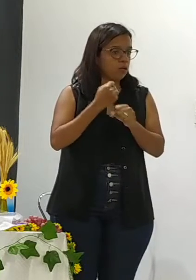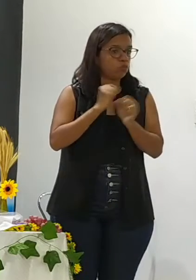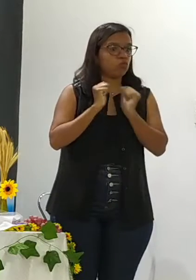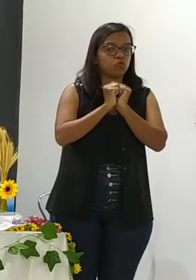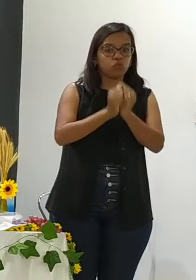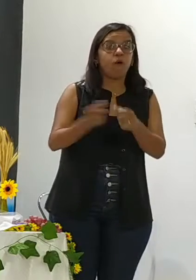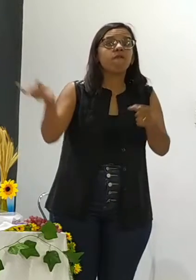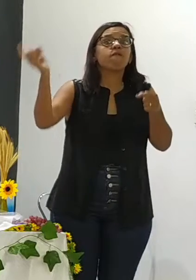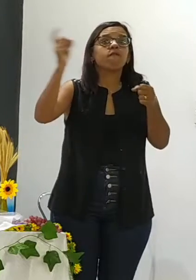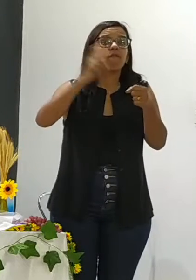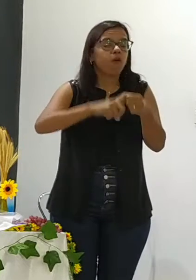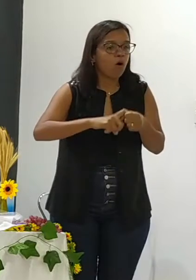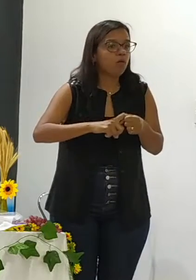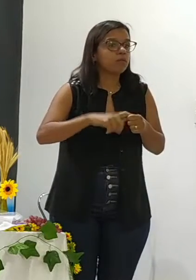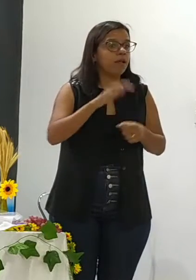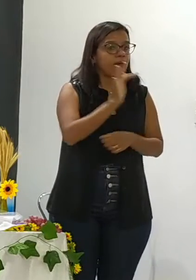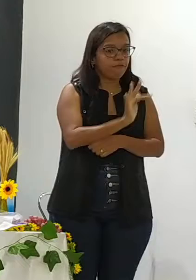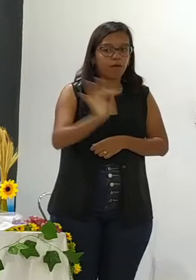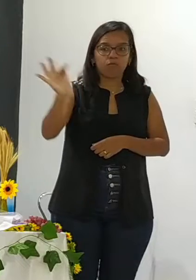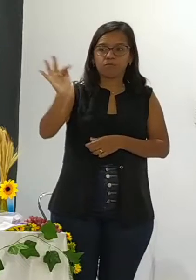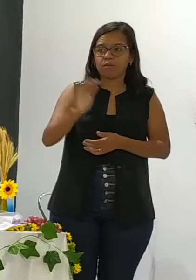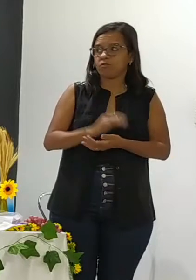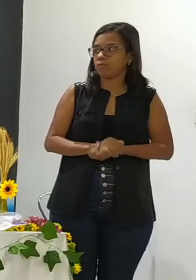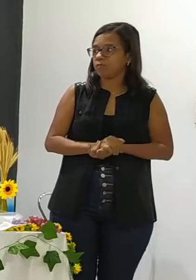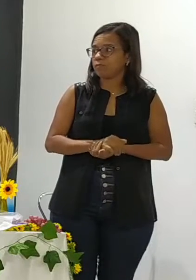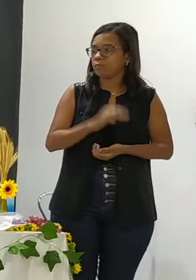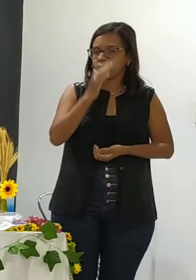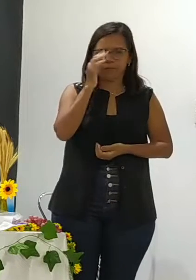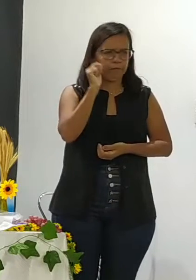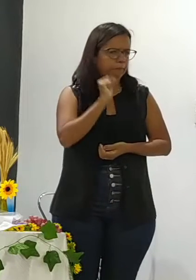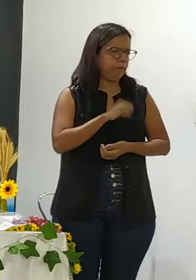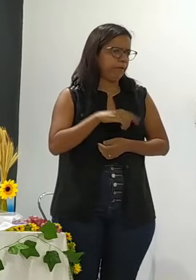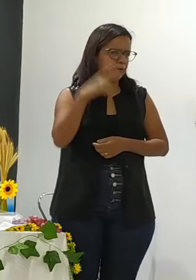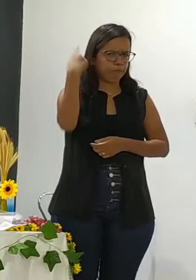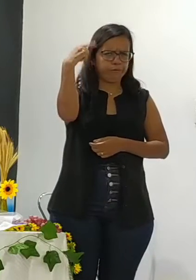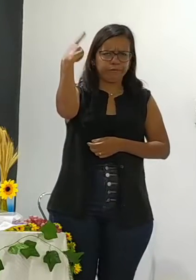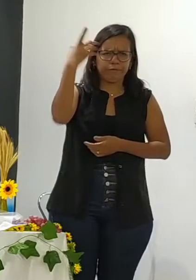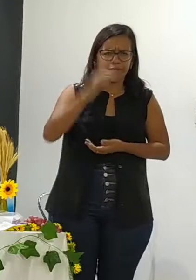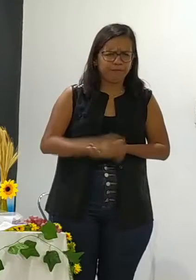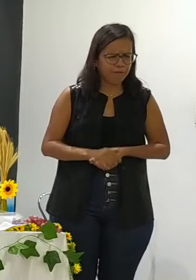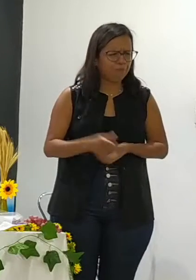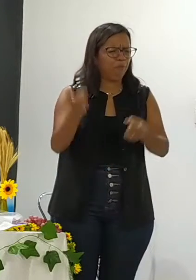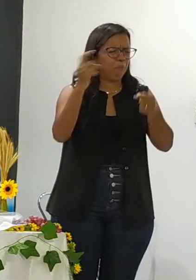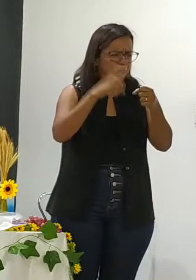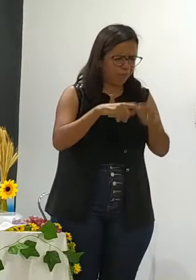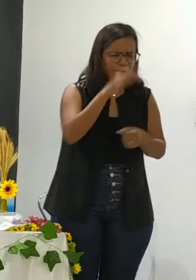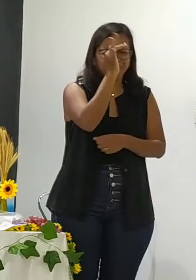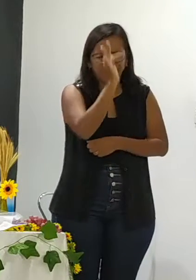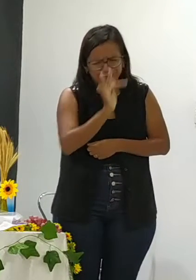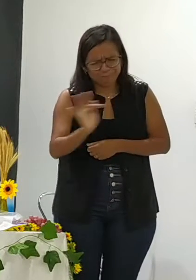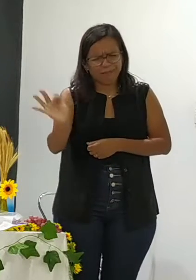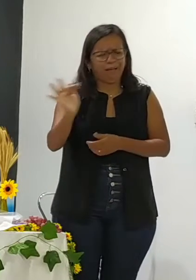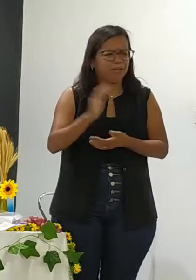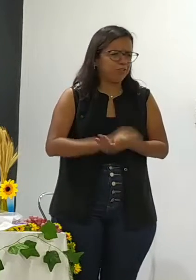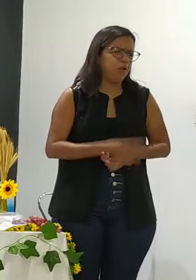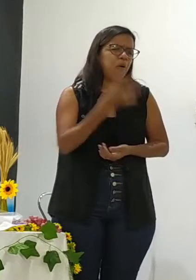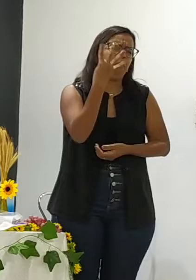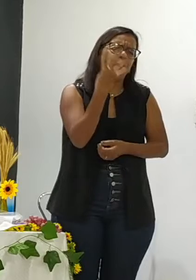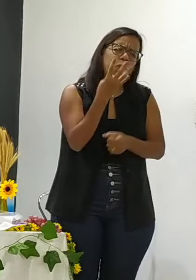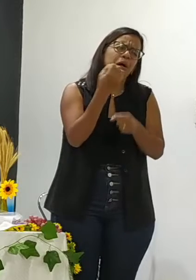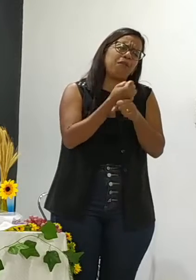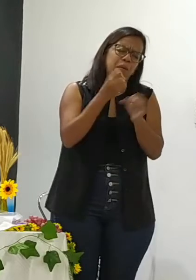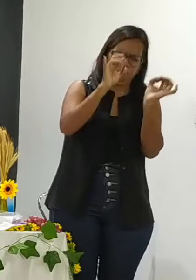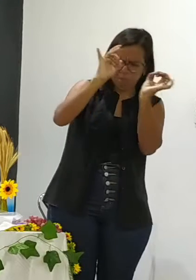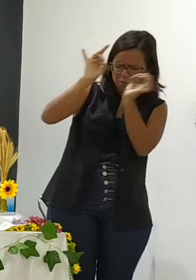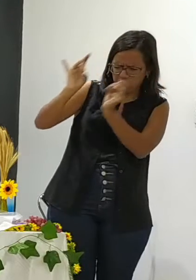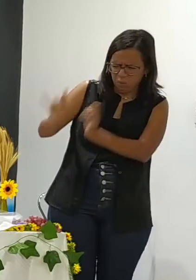assim: ó, volta lá na universidade. Eu falei: a mulher agora está doida. Eu falei: vou fazer o quê, minha filha, na universidade? Tem 4 anos que eu